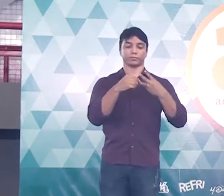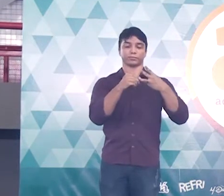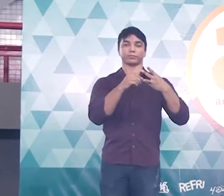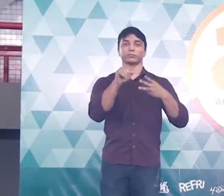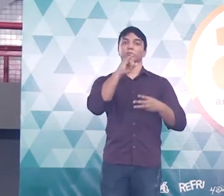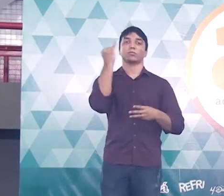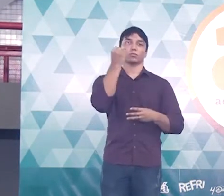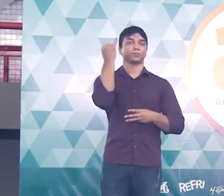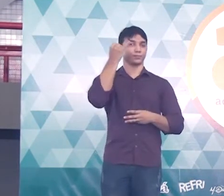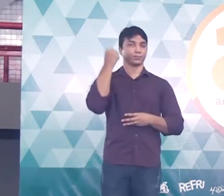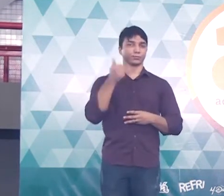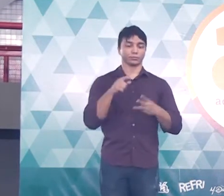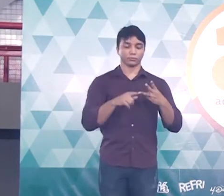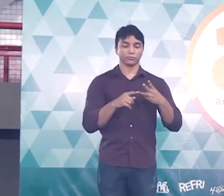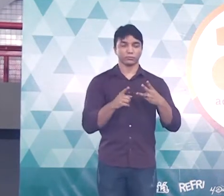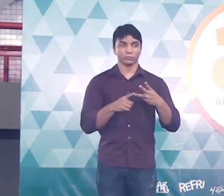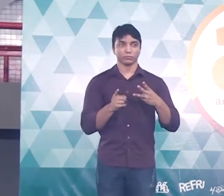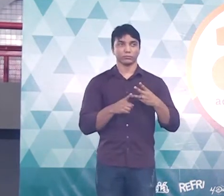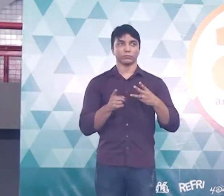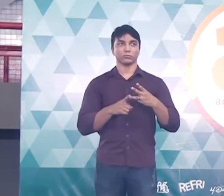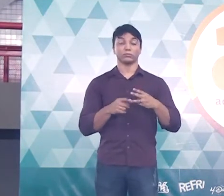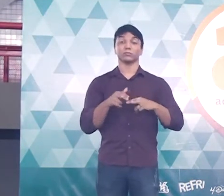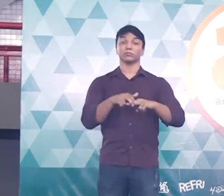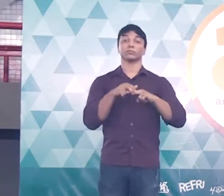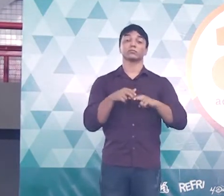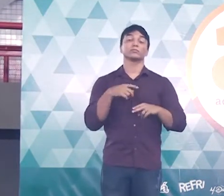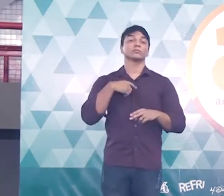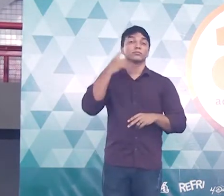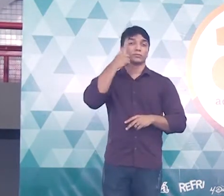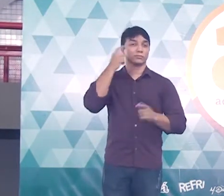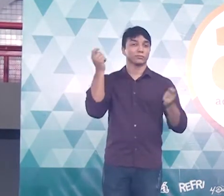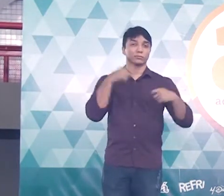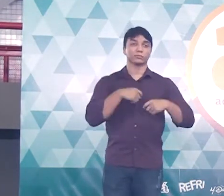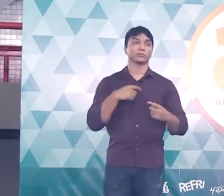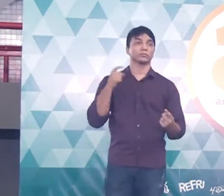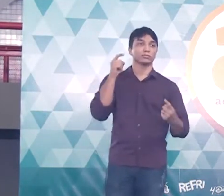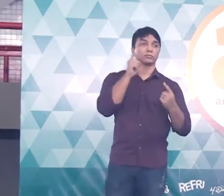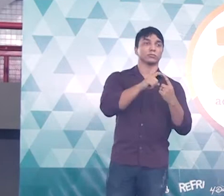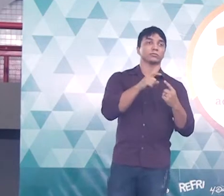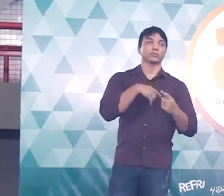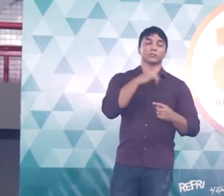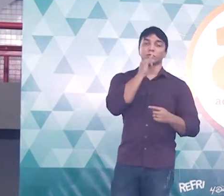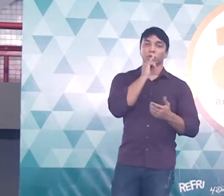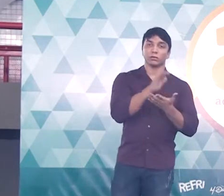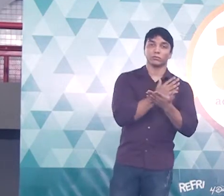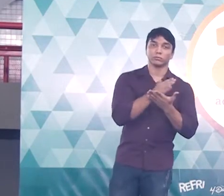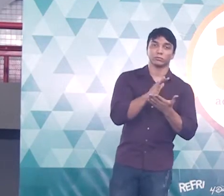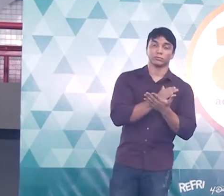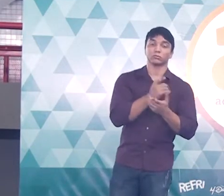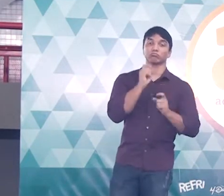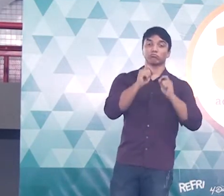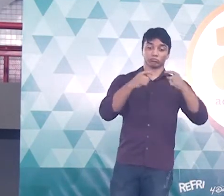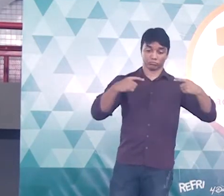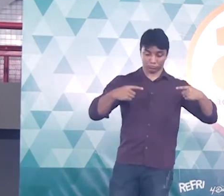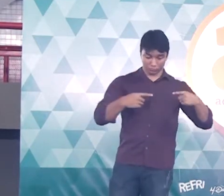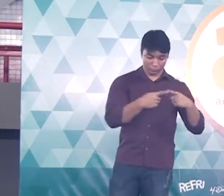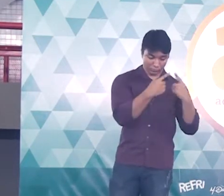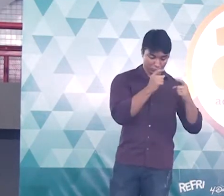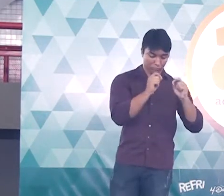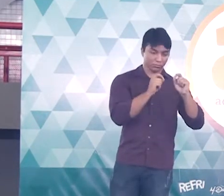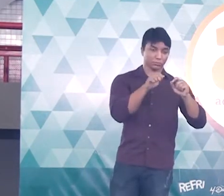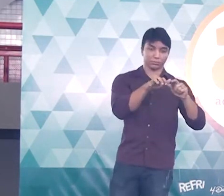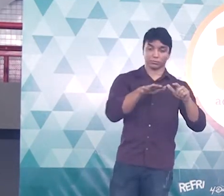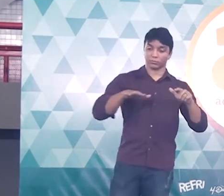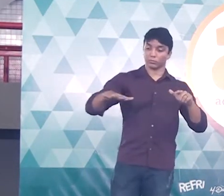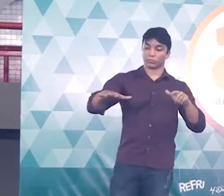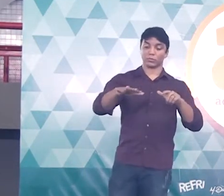mais importante. Então, sem dúvida, você pode observar no desenho que nós temos aí, o que é a relação entre